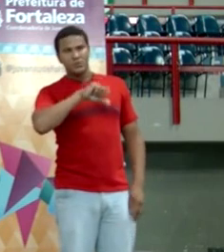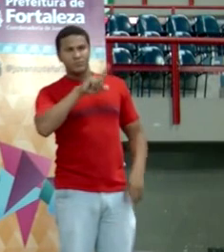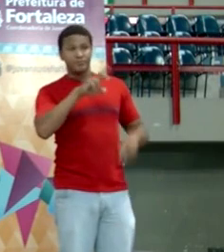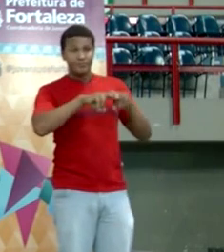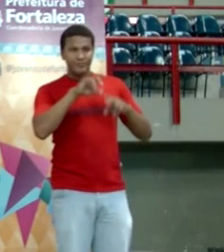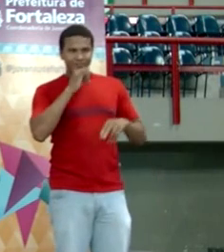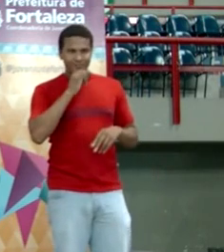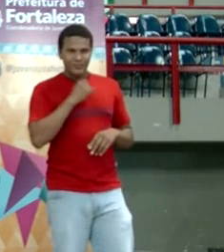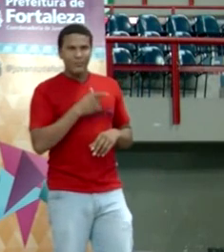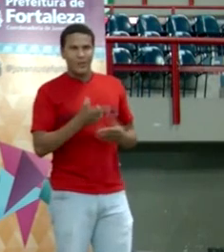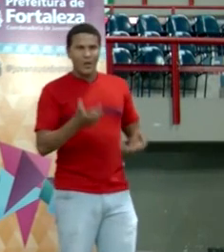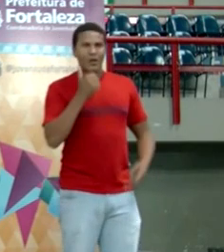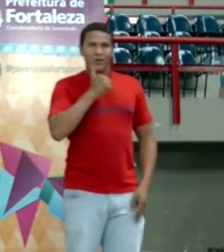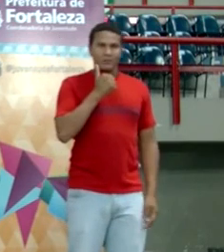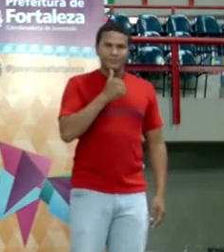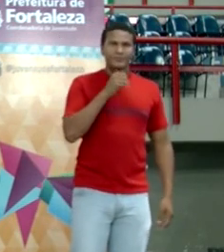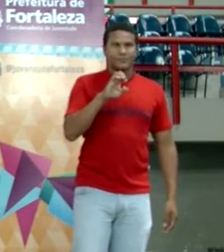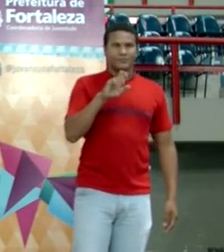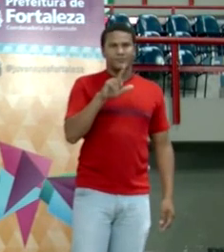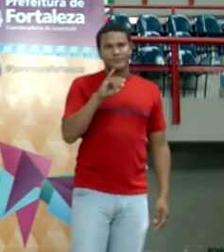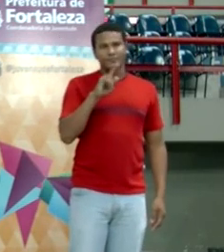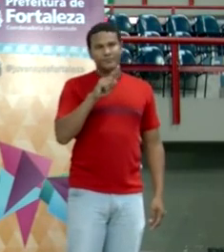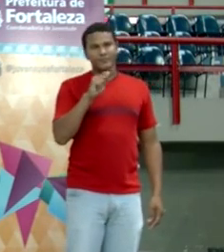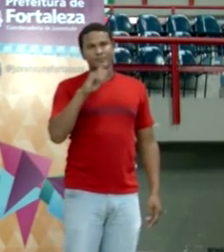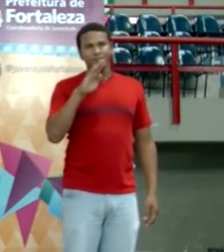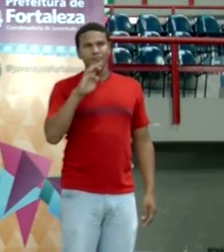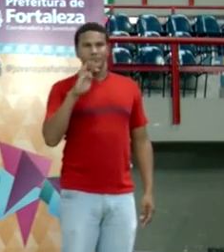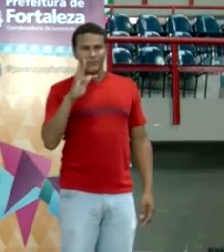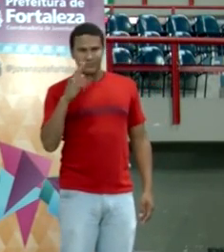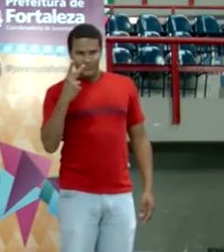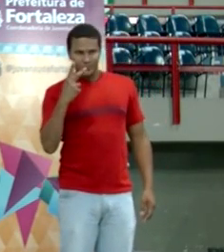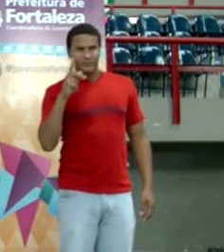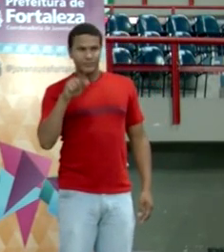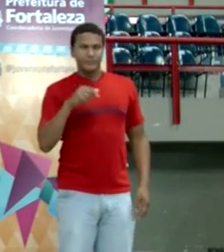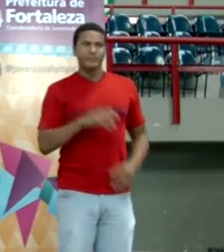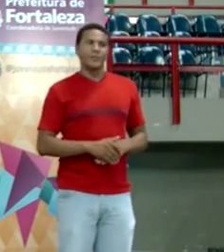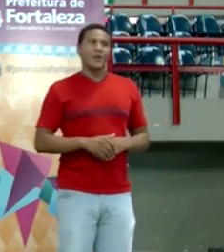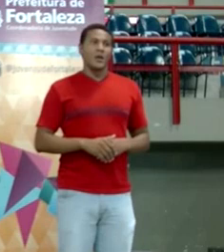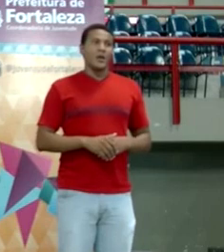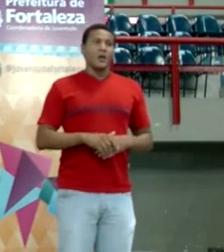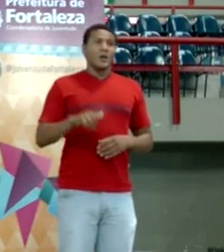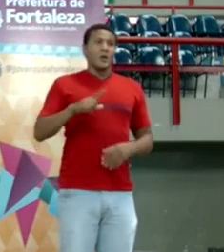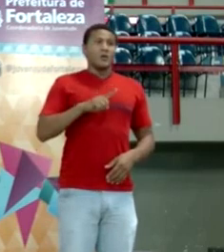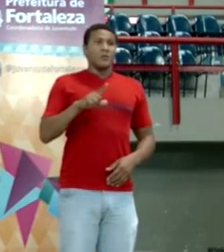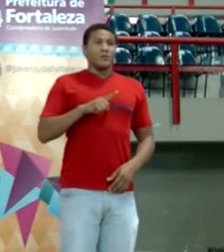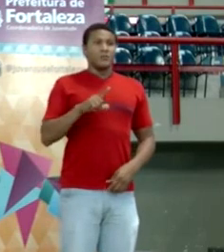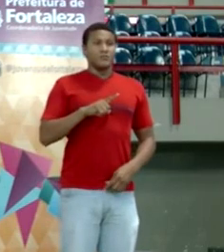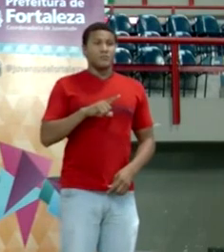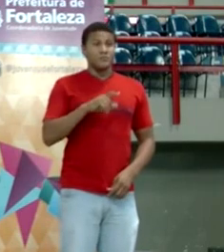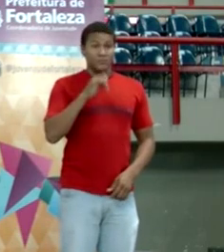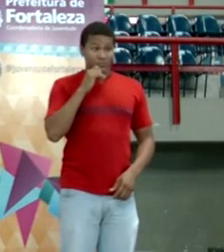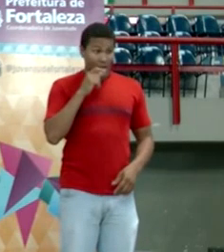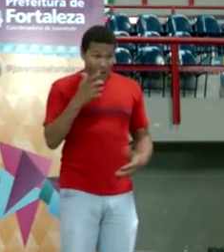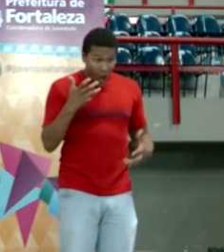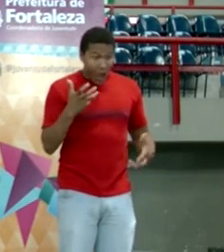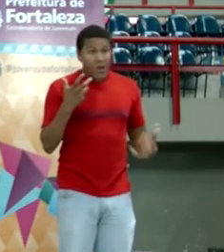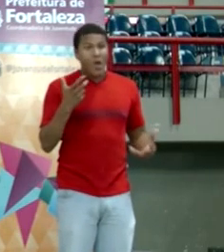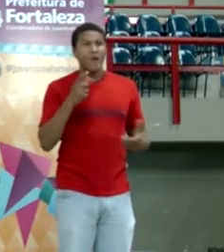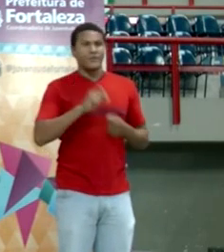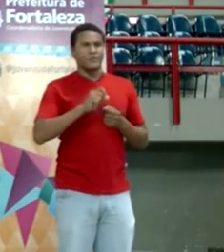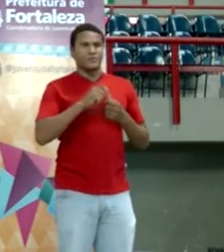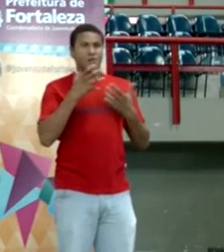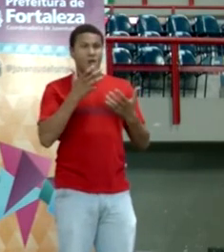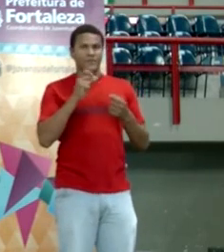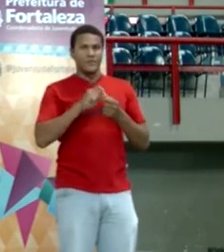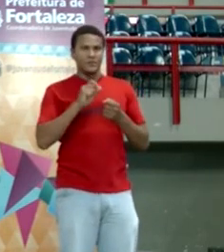mesma, menina Elizabeth II, como vários grupos econômicos estavam interessados que alguém fizesse isso, tá?